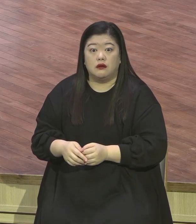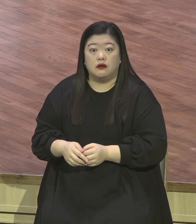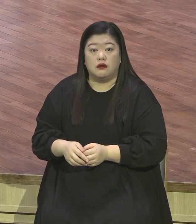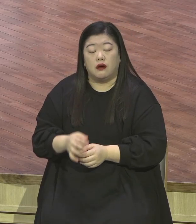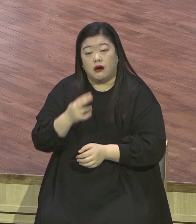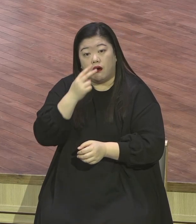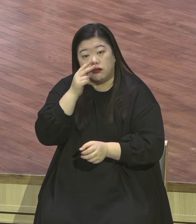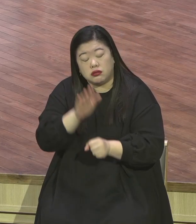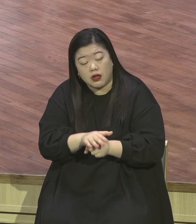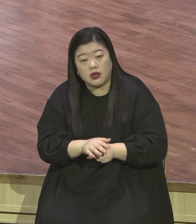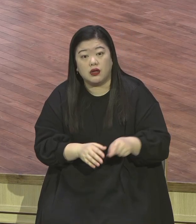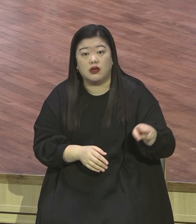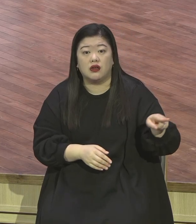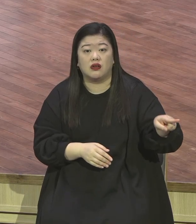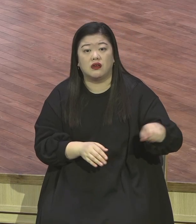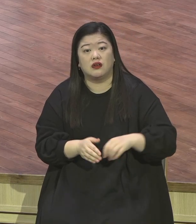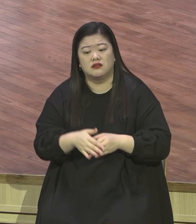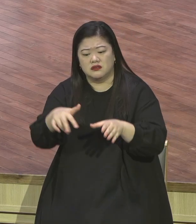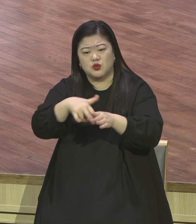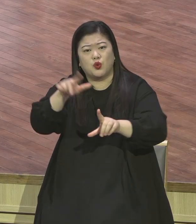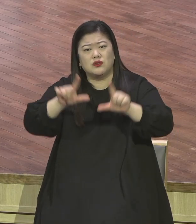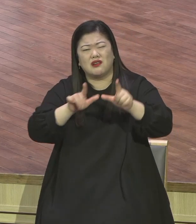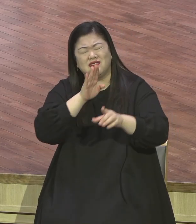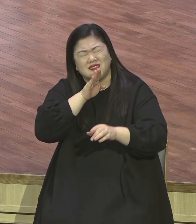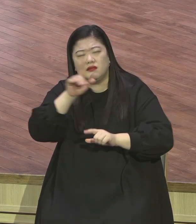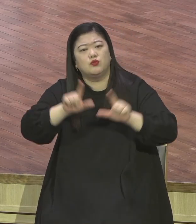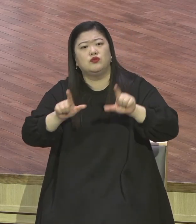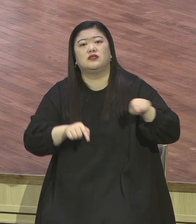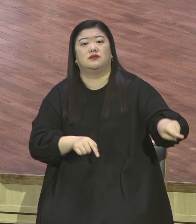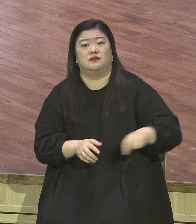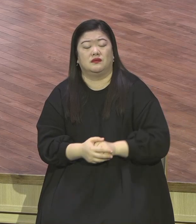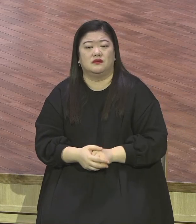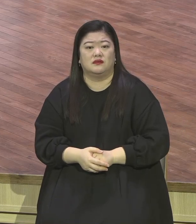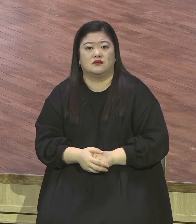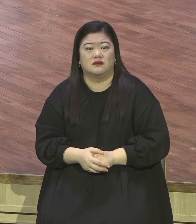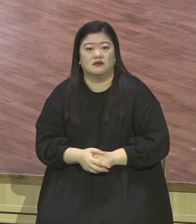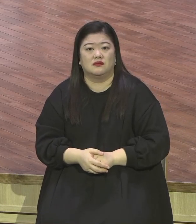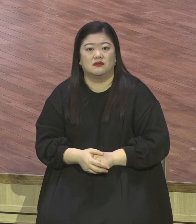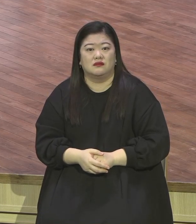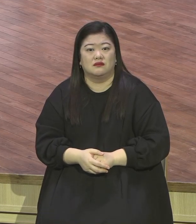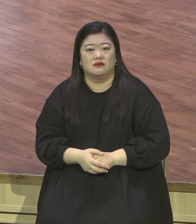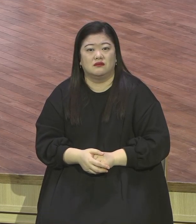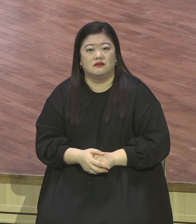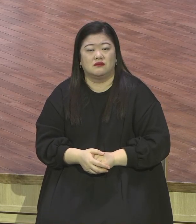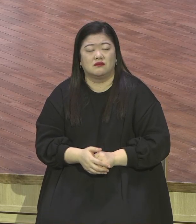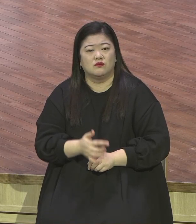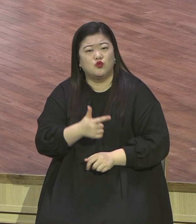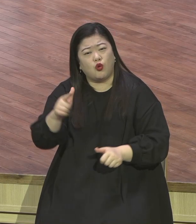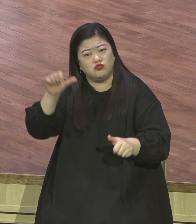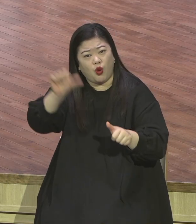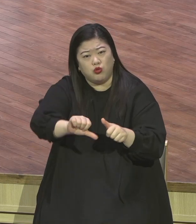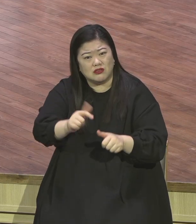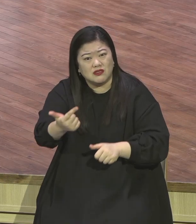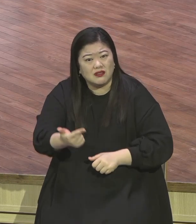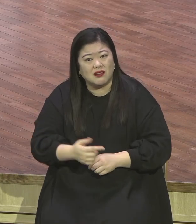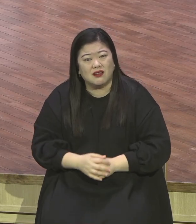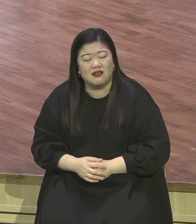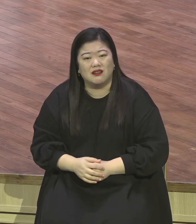사람들이 실상이라고 이런 종교생활을 한다는 것이 얼마나 저주인지를